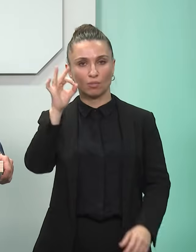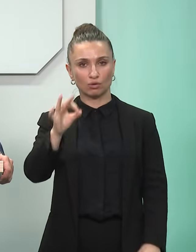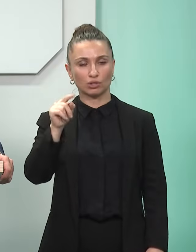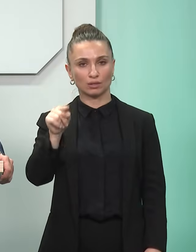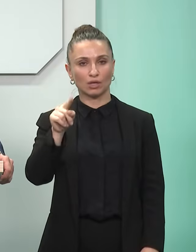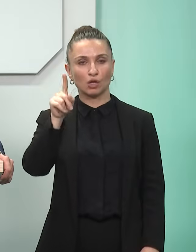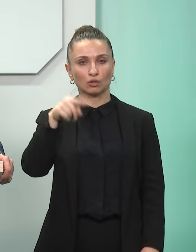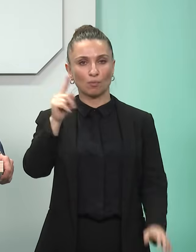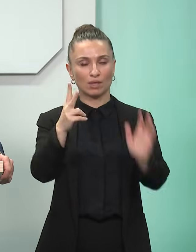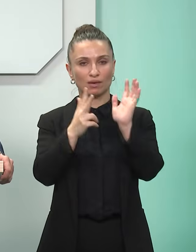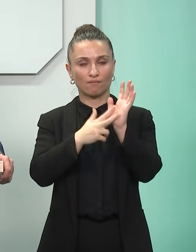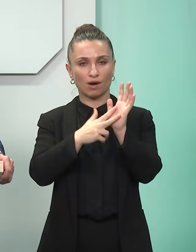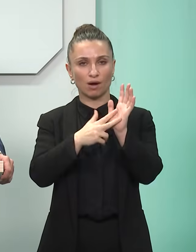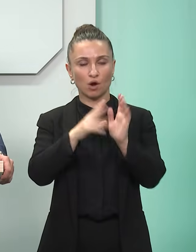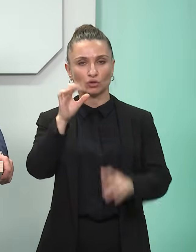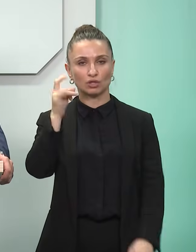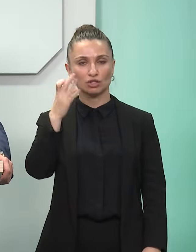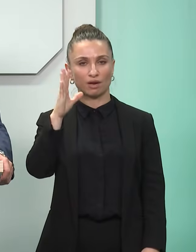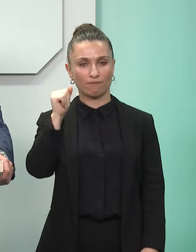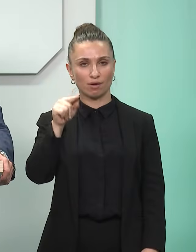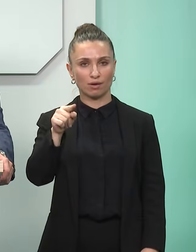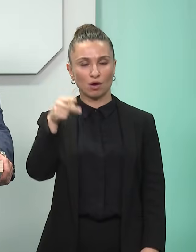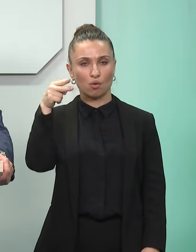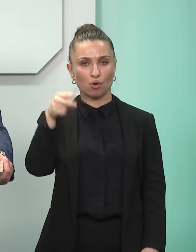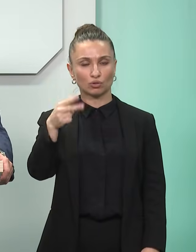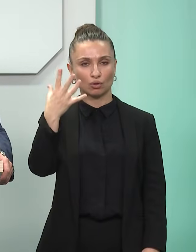1,46%. ნომერი 8 ოთარ ჭითანავა